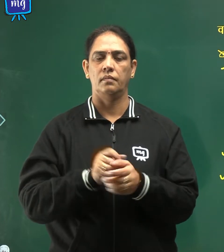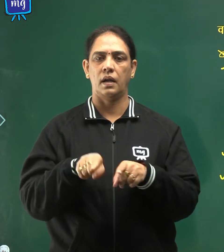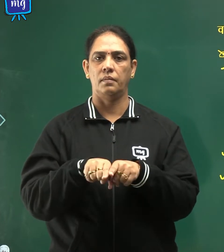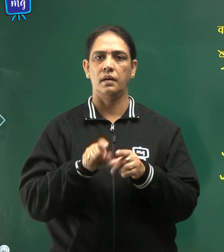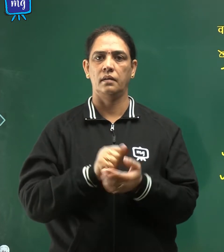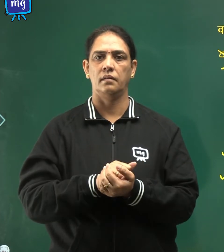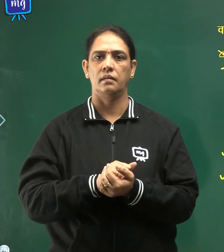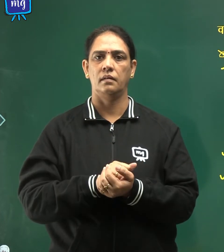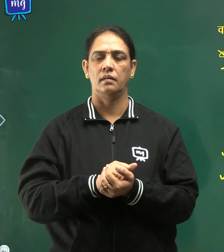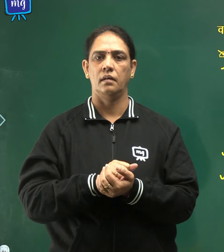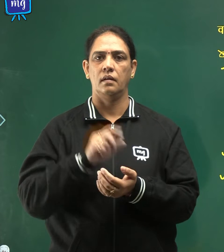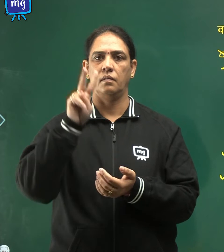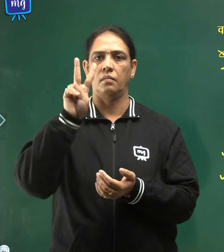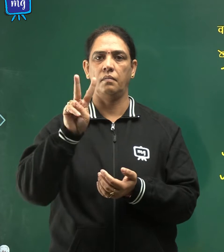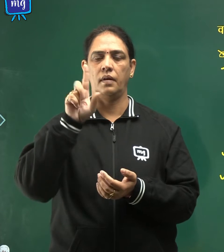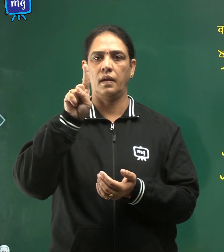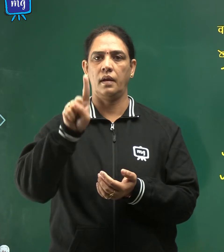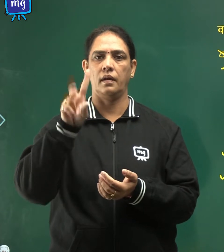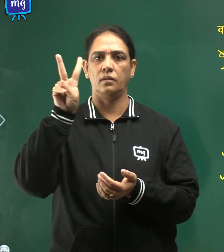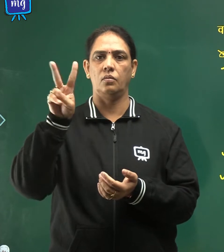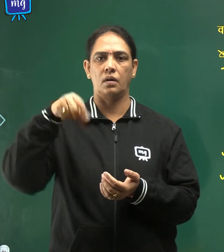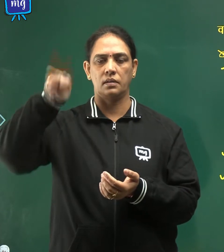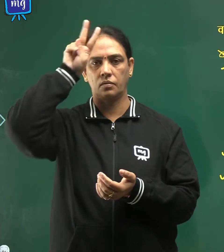बराबर 12 का स्क्वायर।